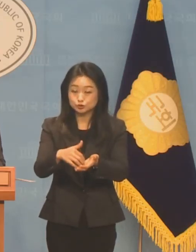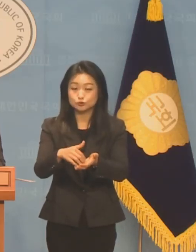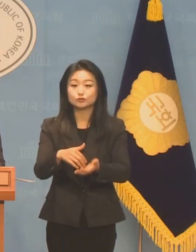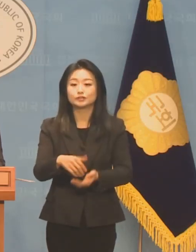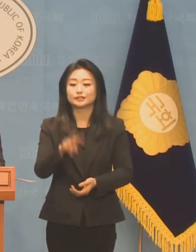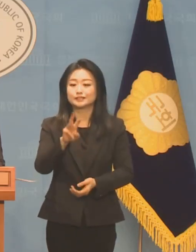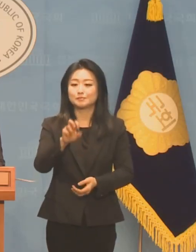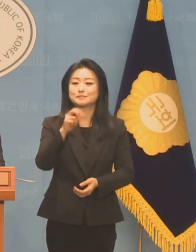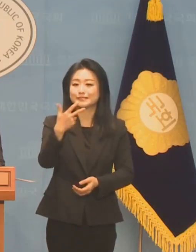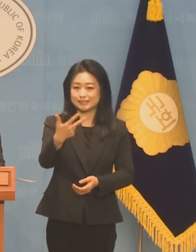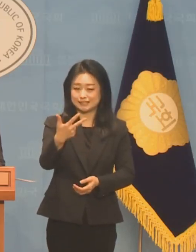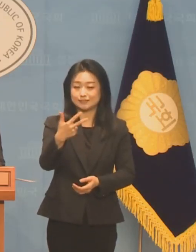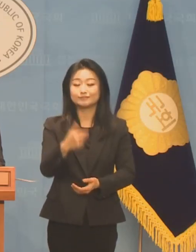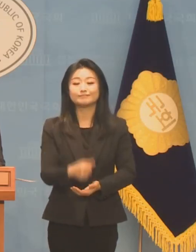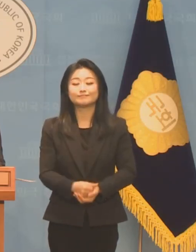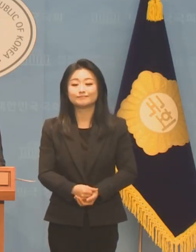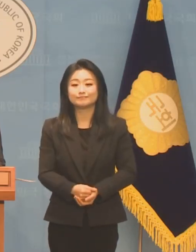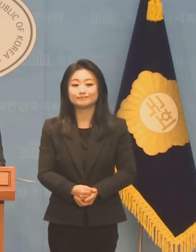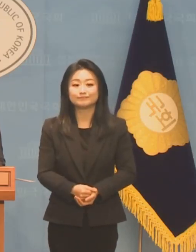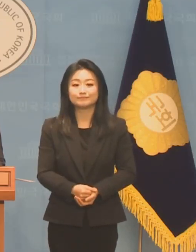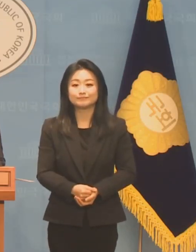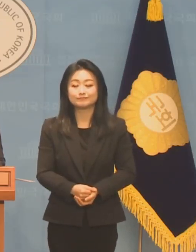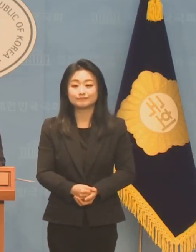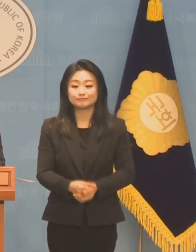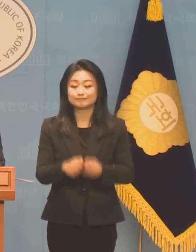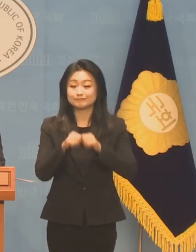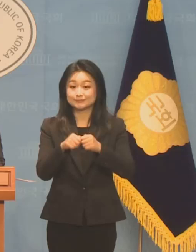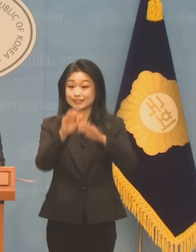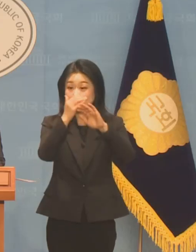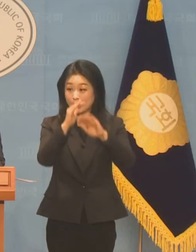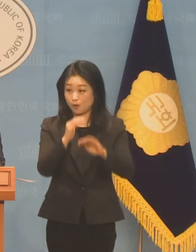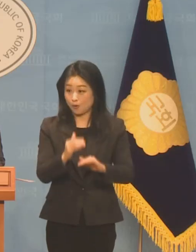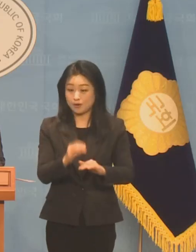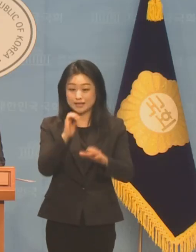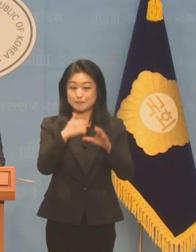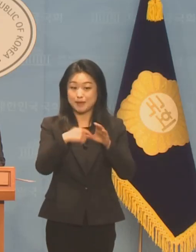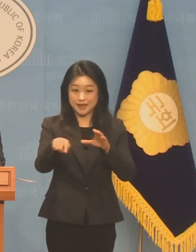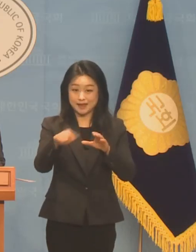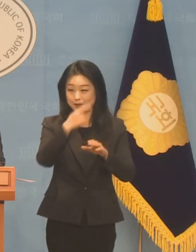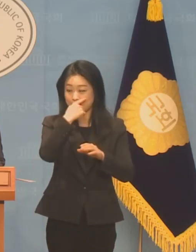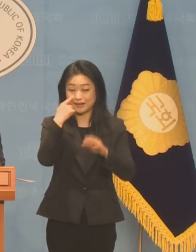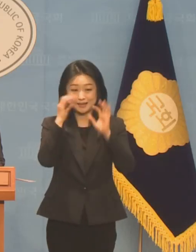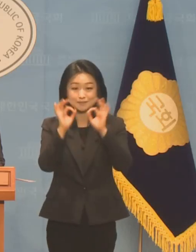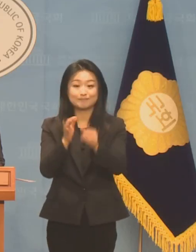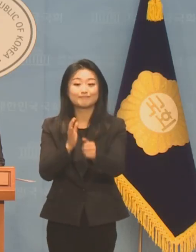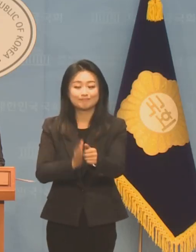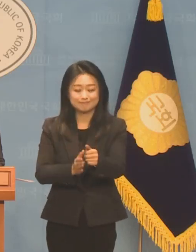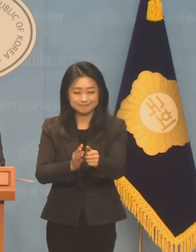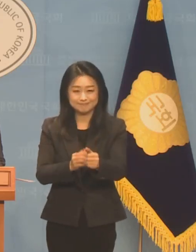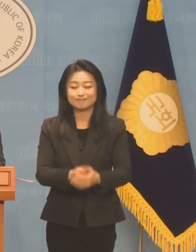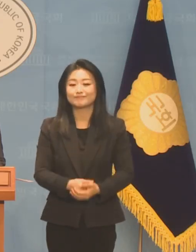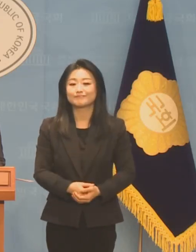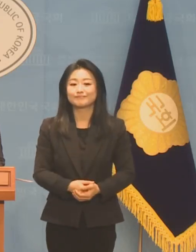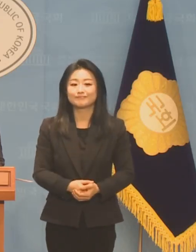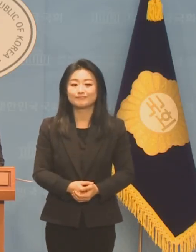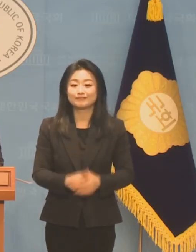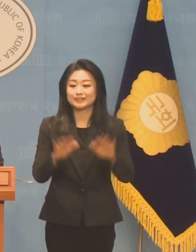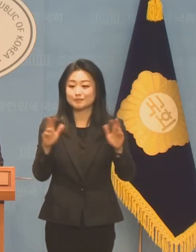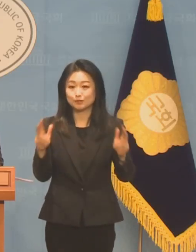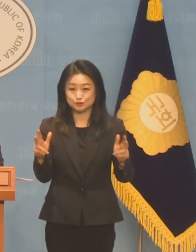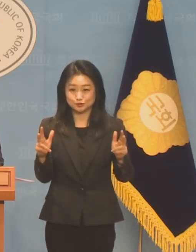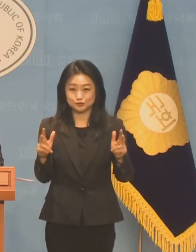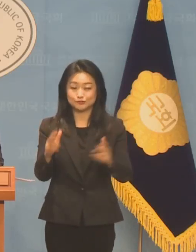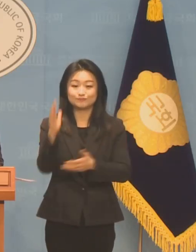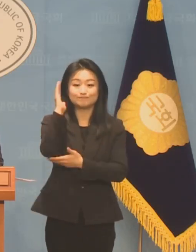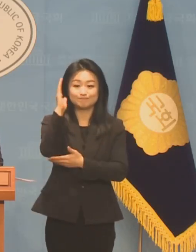총 37건입니다. 기타 상세한 사항은 이메일을 참고해 주시기 바랍니다. 이상으로 이번 주